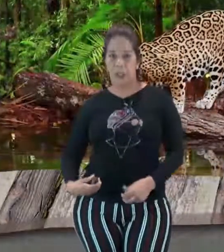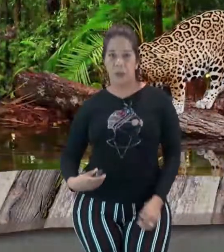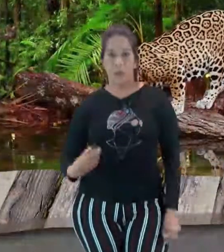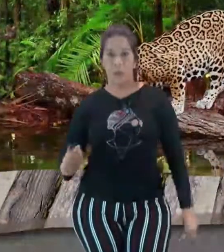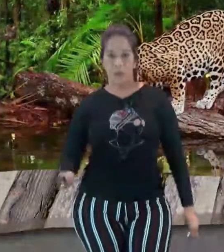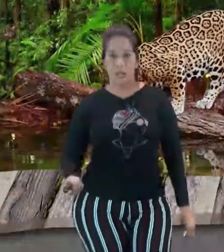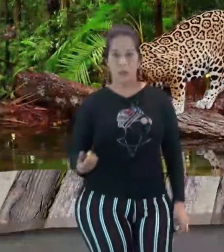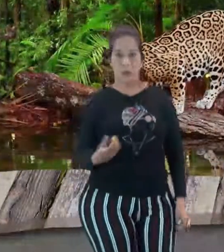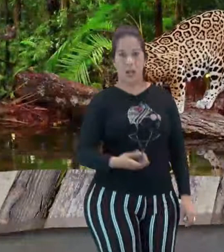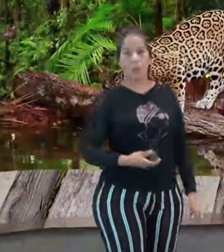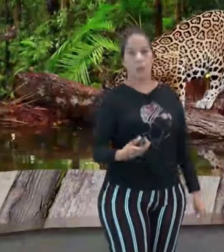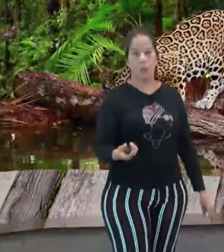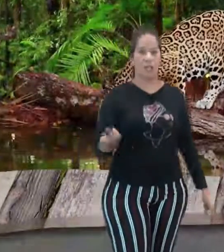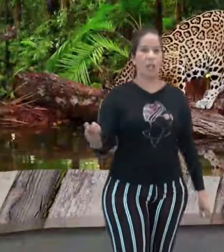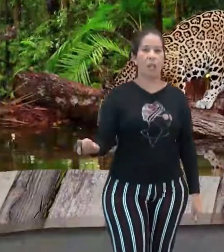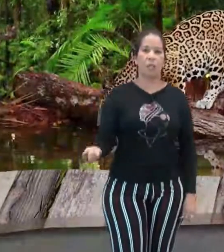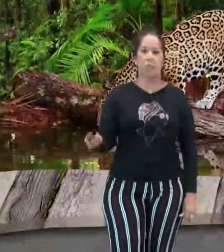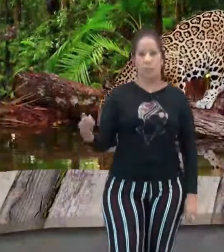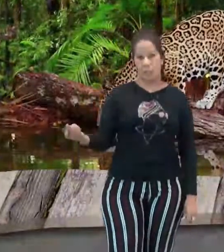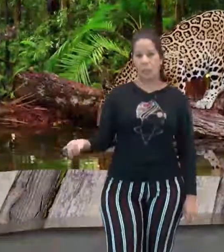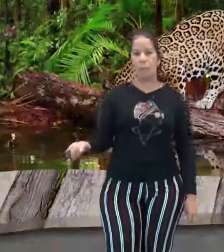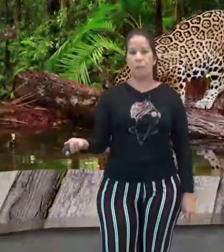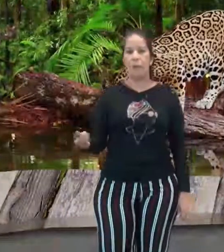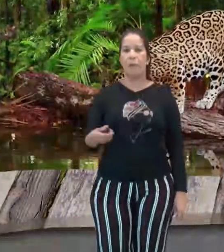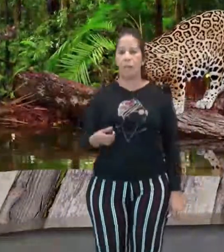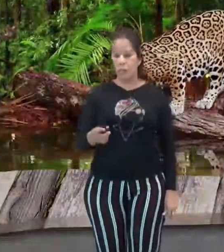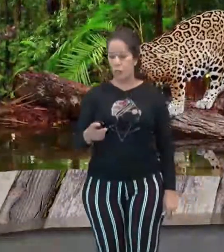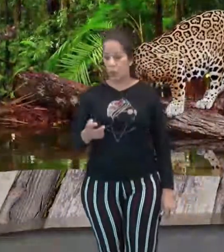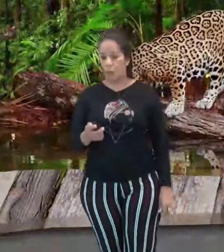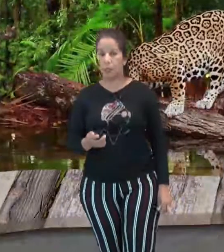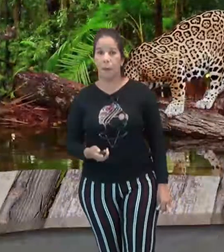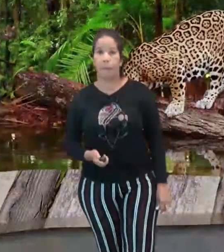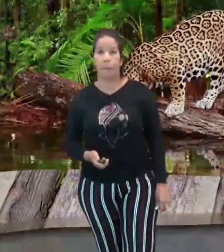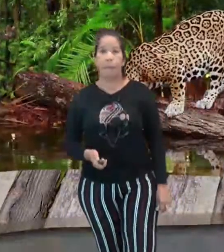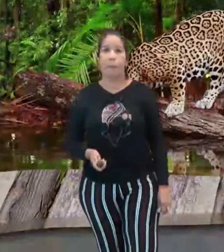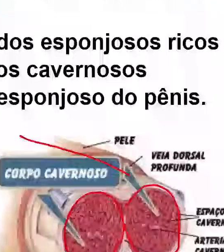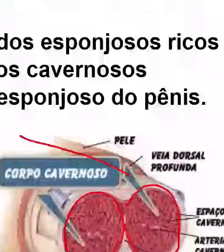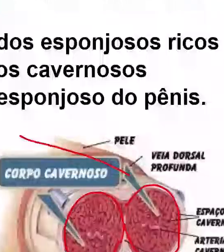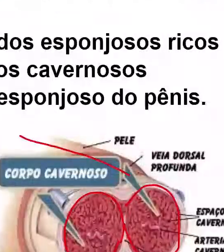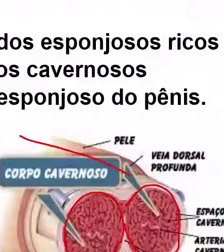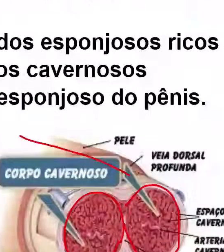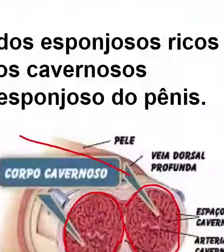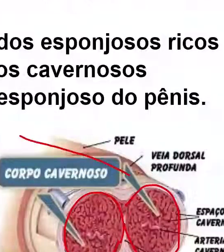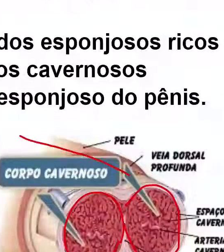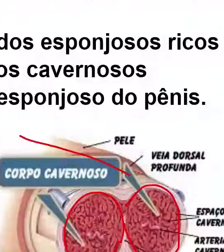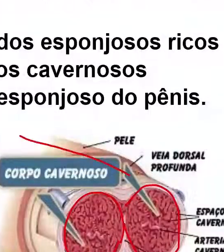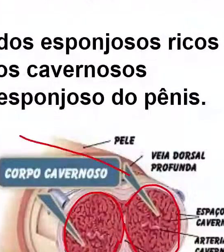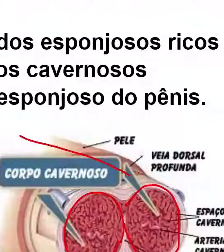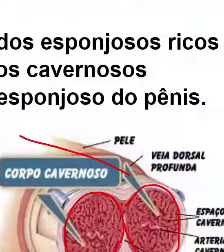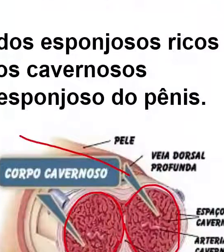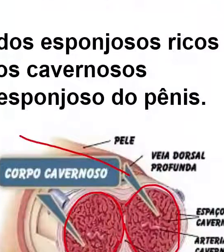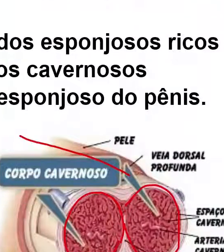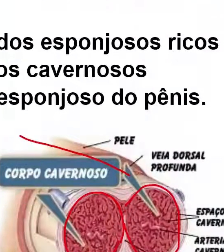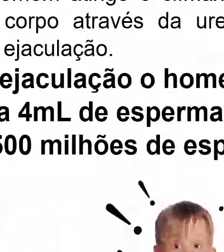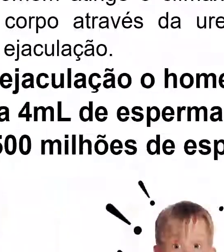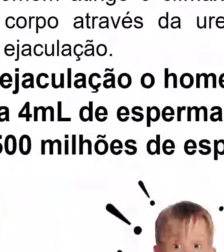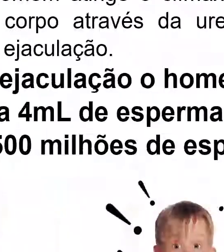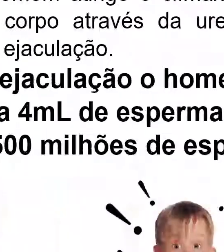esperma sejam eliminados, no caso do esperma da ejaculação. Seguindo.